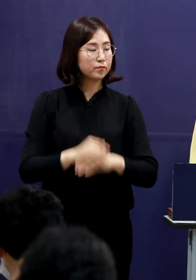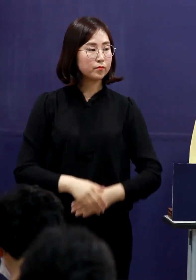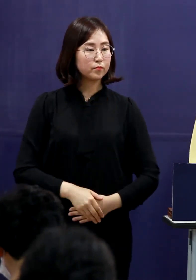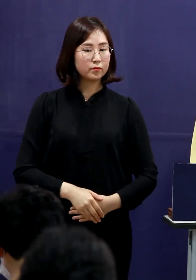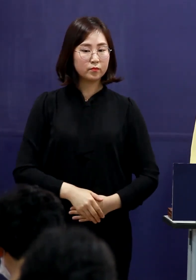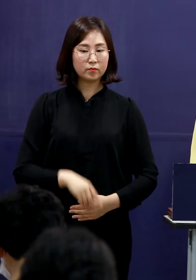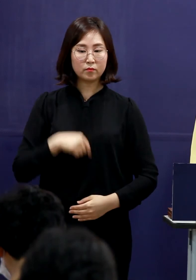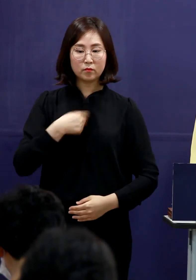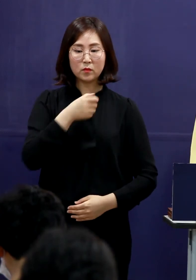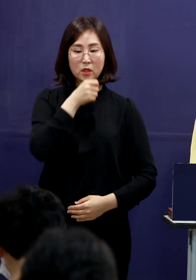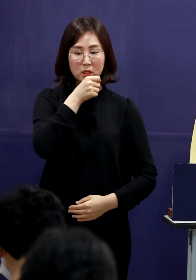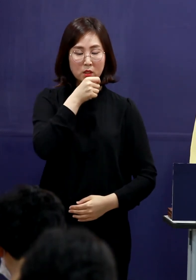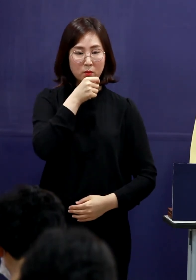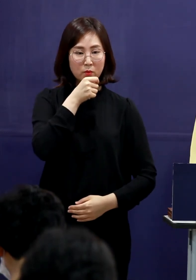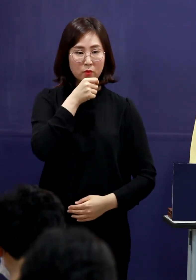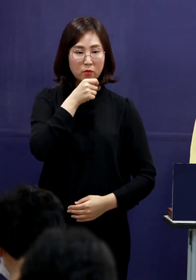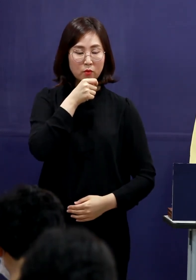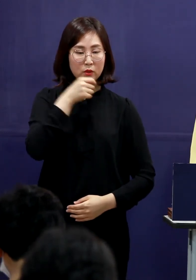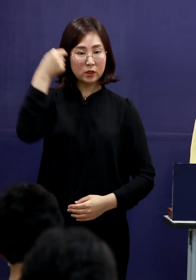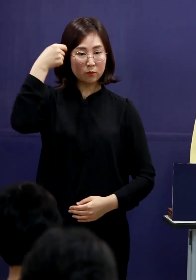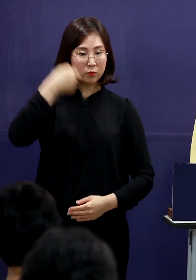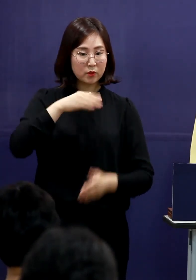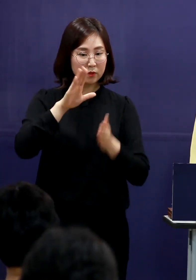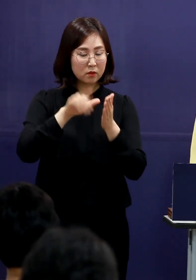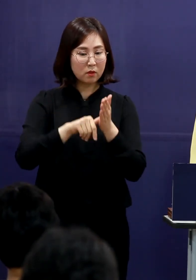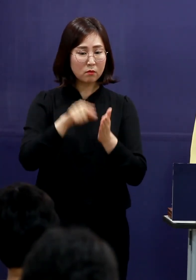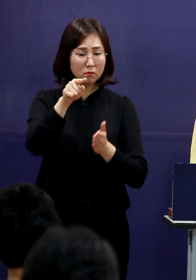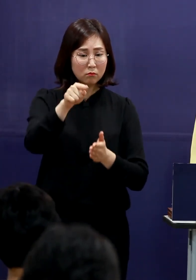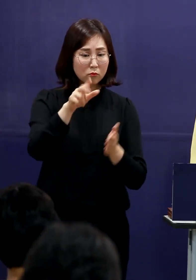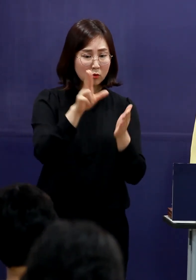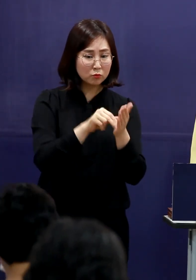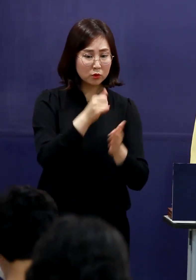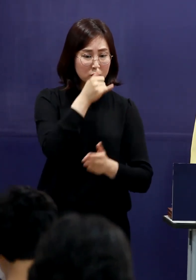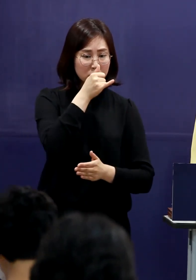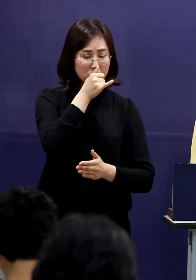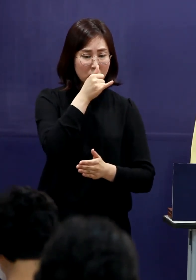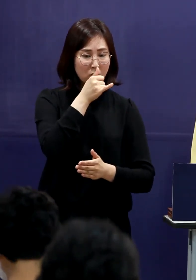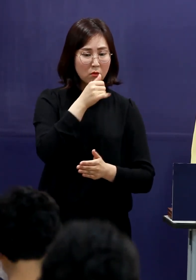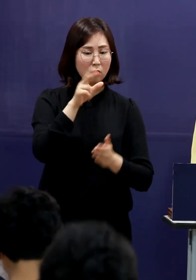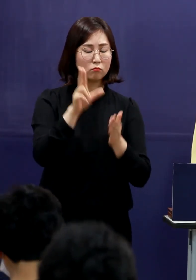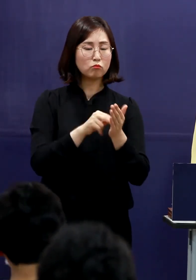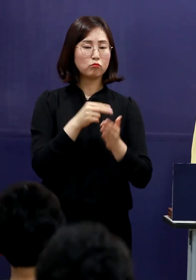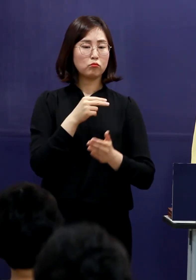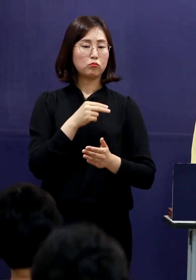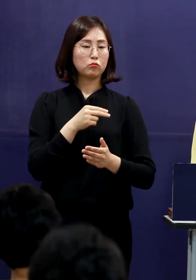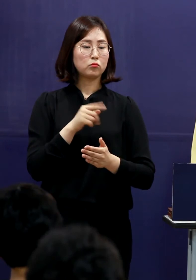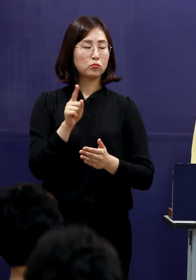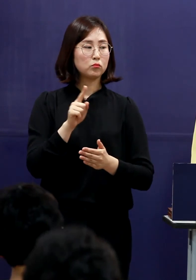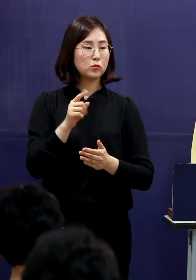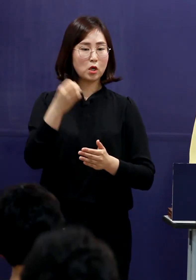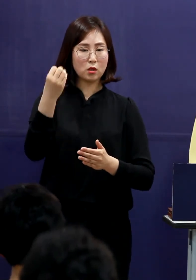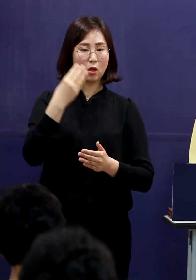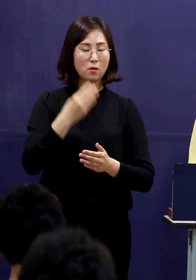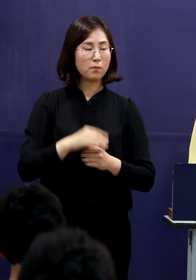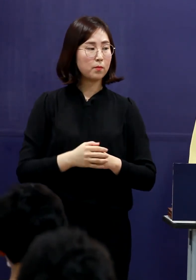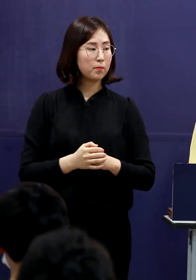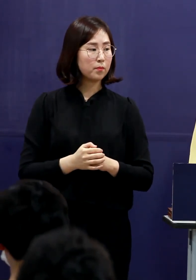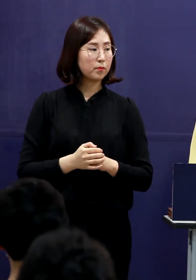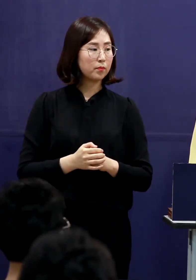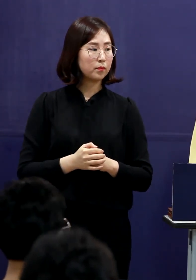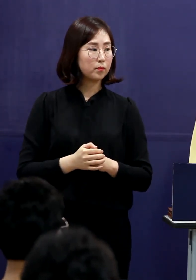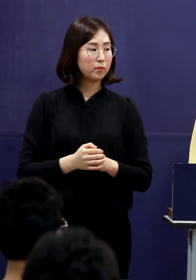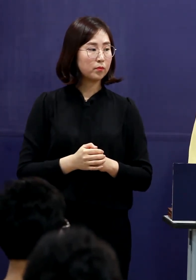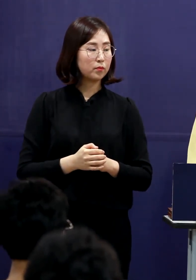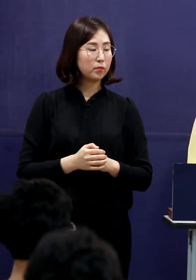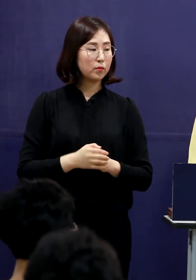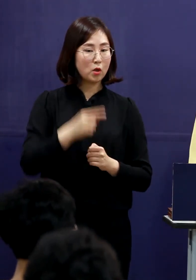과정에서 그게 범죄가 되느냐 이렇게 답변을 했다고 합니다. 근데 이제 지금 현재 소방청에서